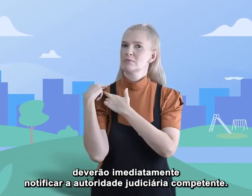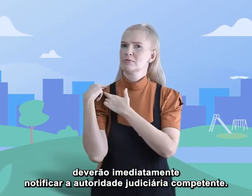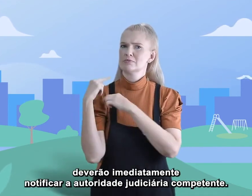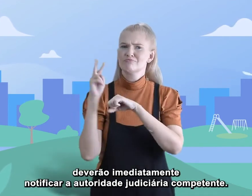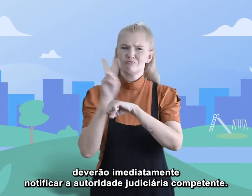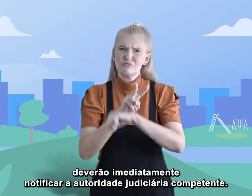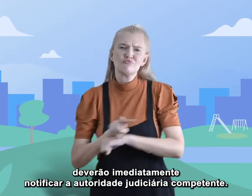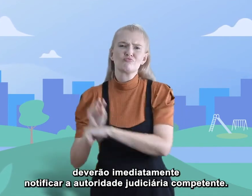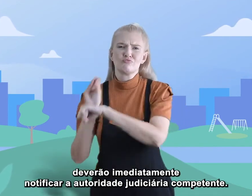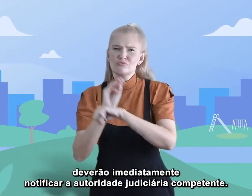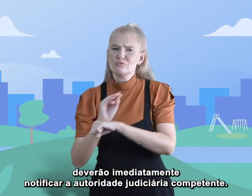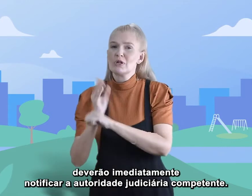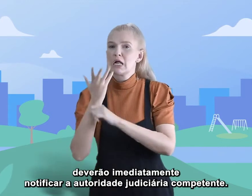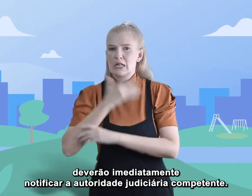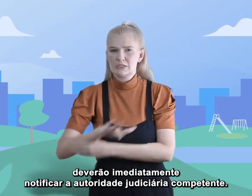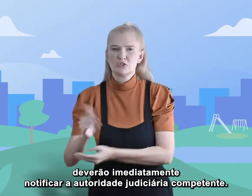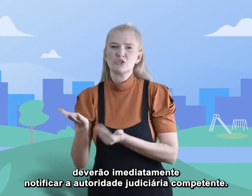autoridade judiciária competente.